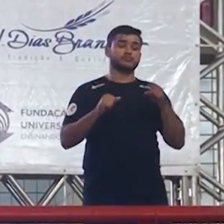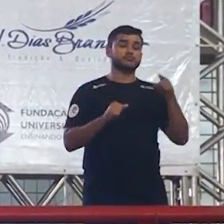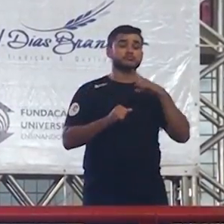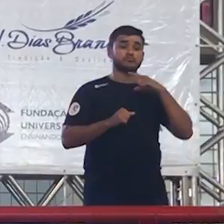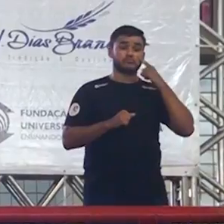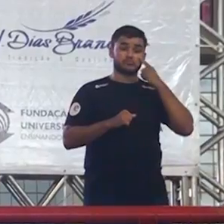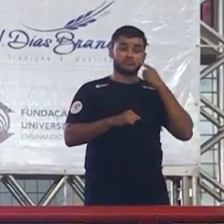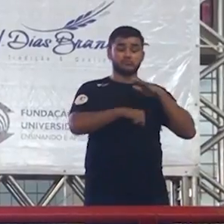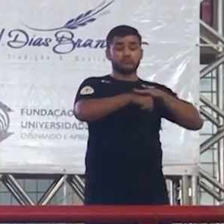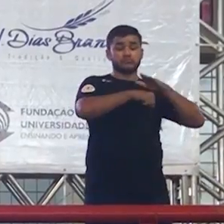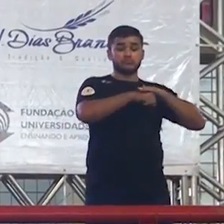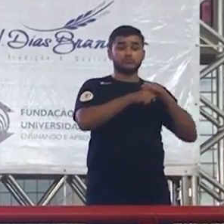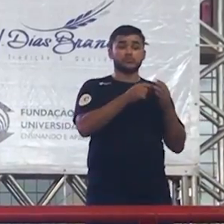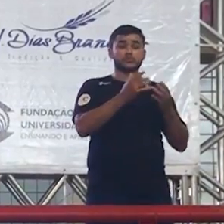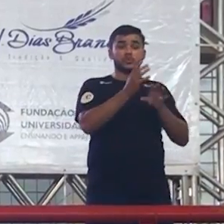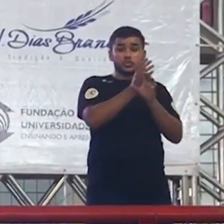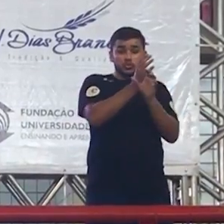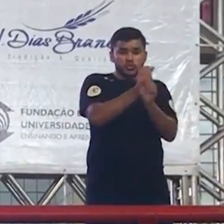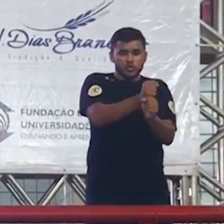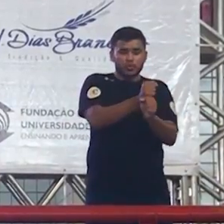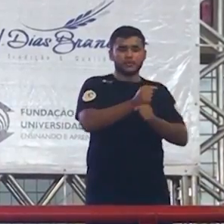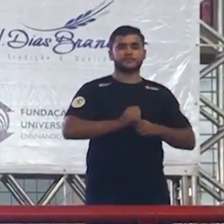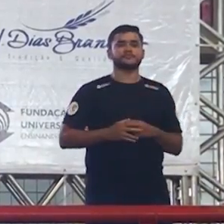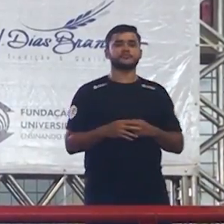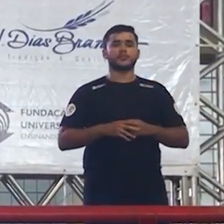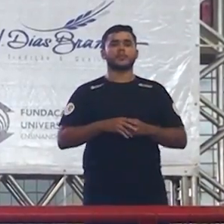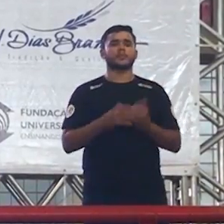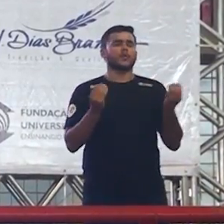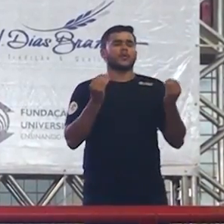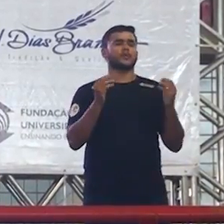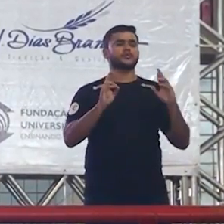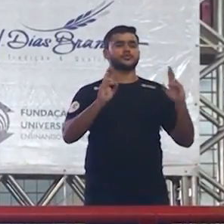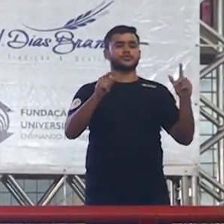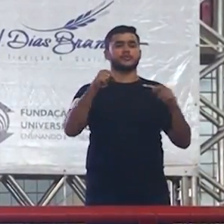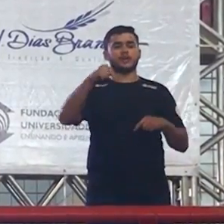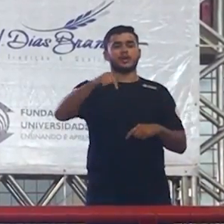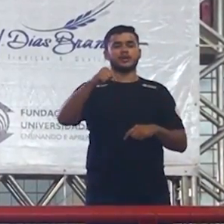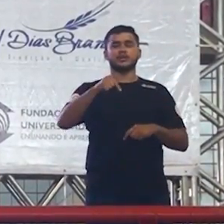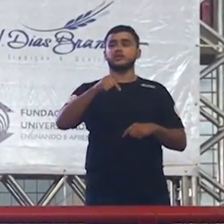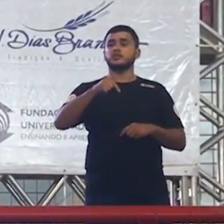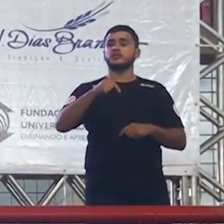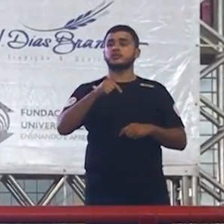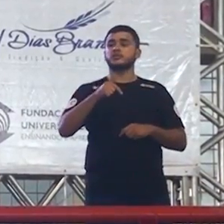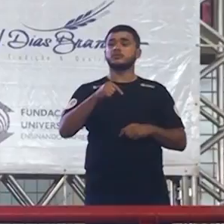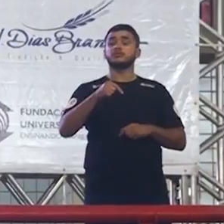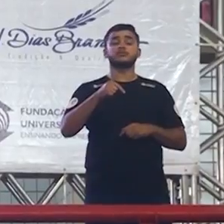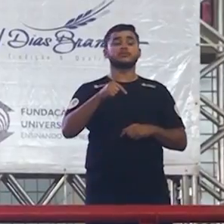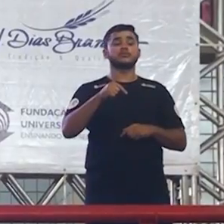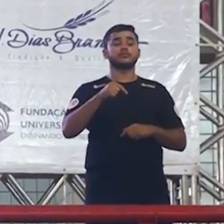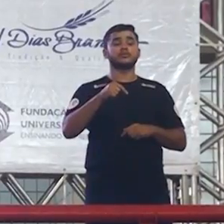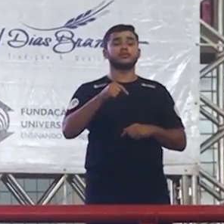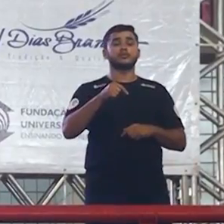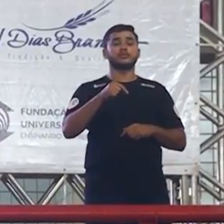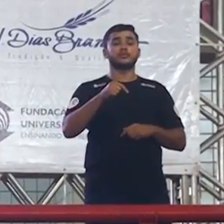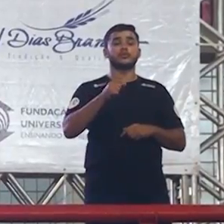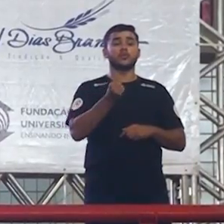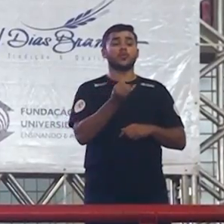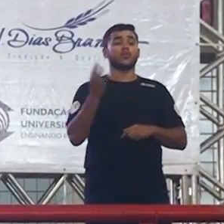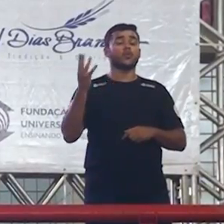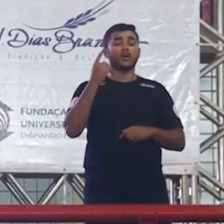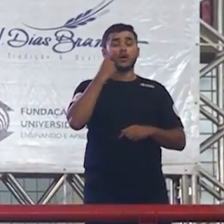de potencial. Ei, pessoal, quanto é a diferença de potencial aqui em Fortaleza? A tensão em Fortaleza? Quantos